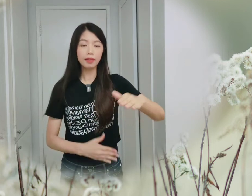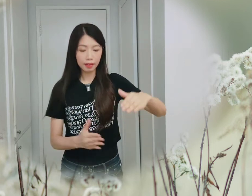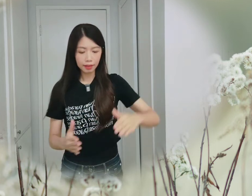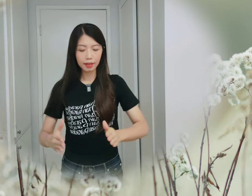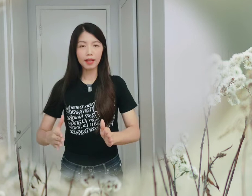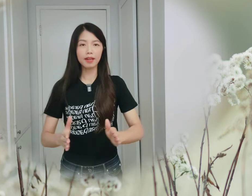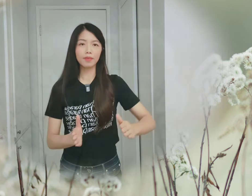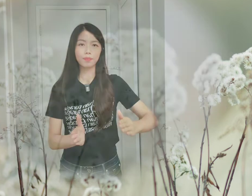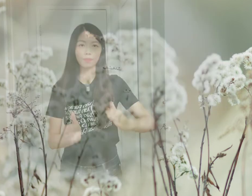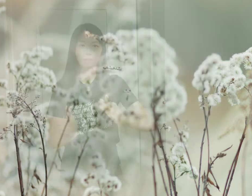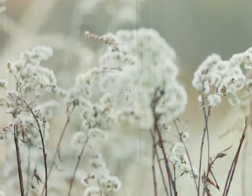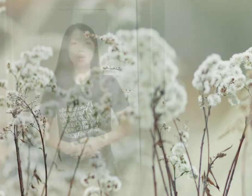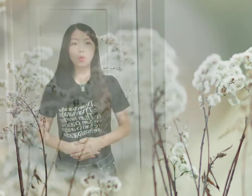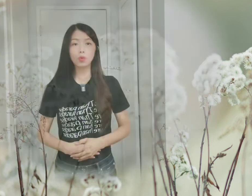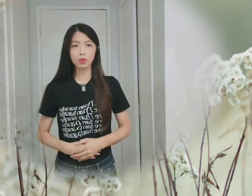가는 길.